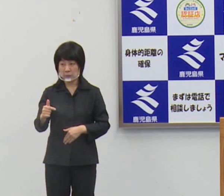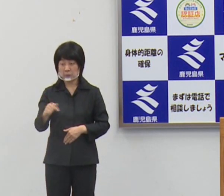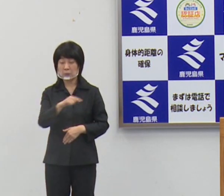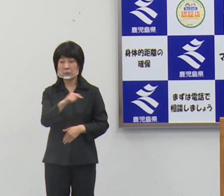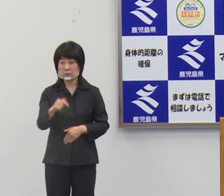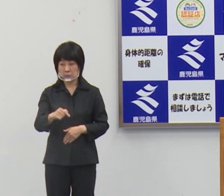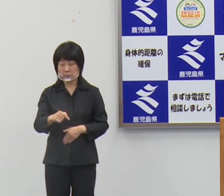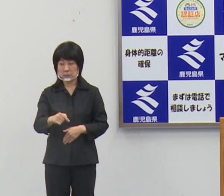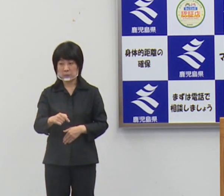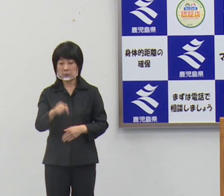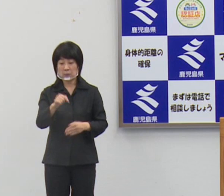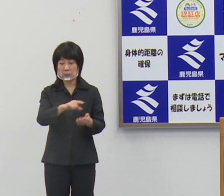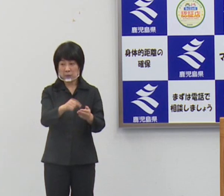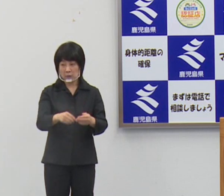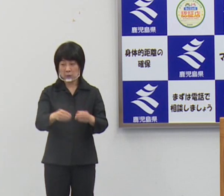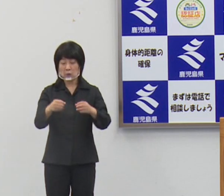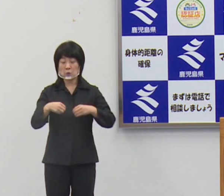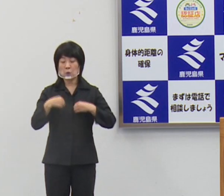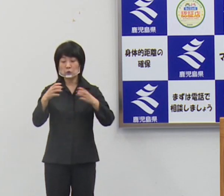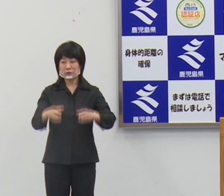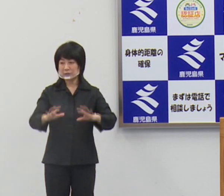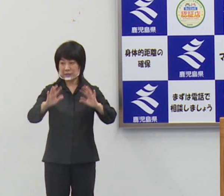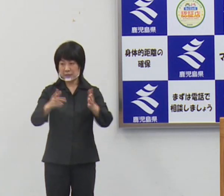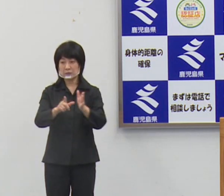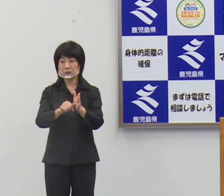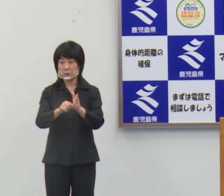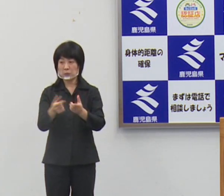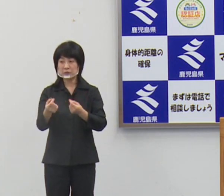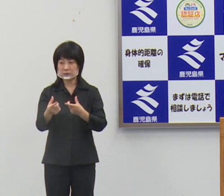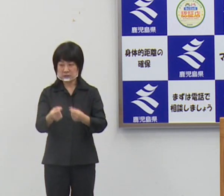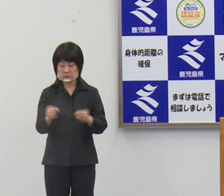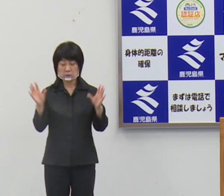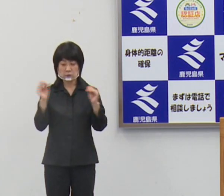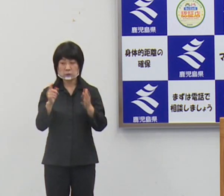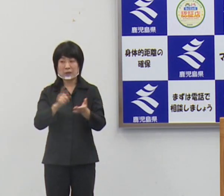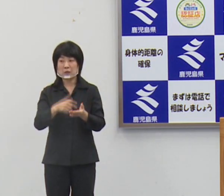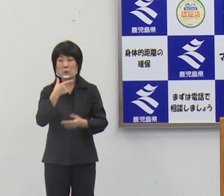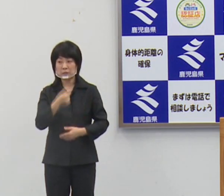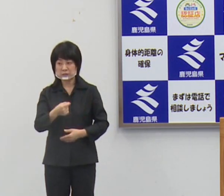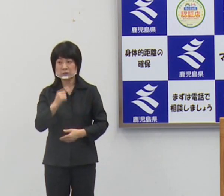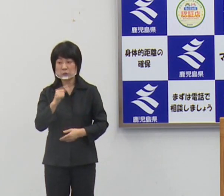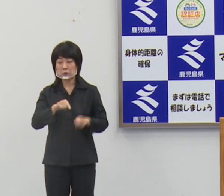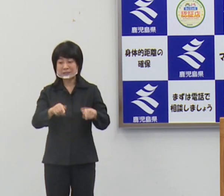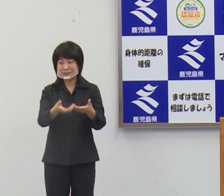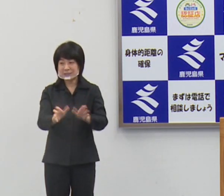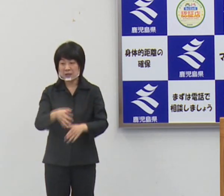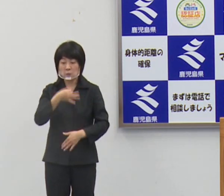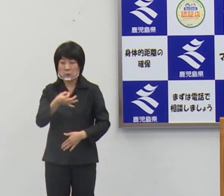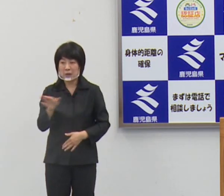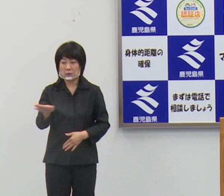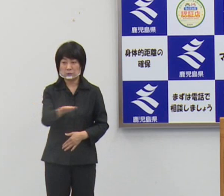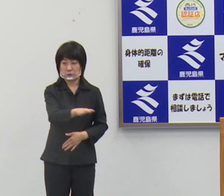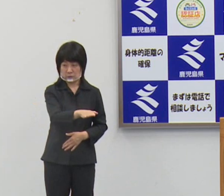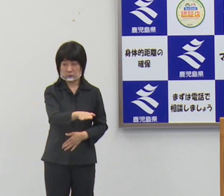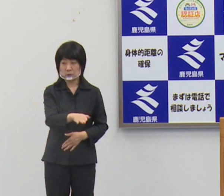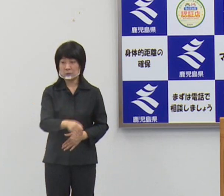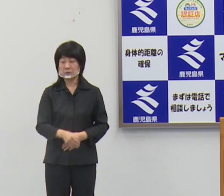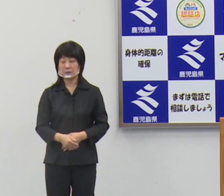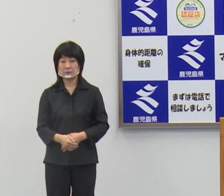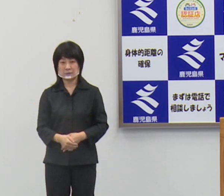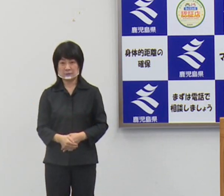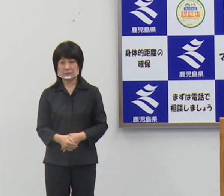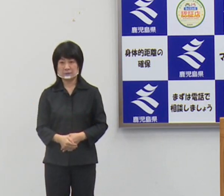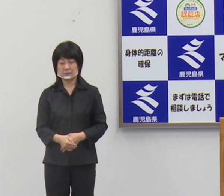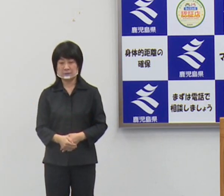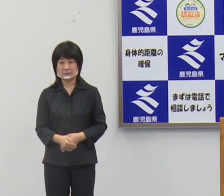校で発生していたら、まあ、クラスターでなくてもやはりそういう情報は早く欲しいとか、まあ、いろんなことをおっしゃっている、そういう